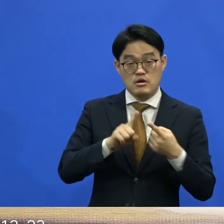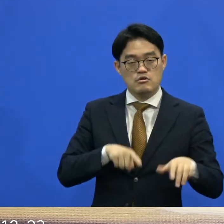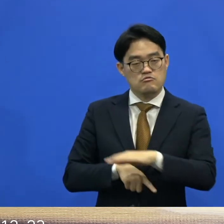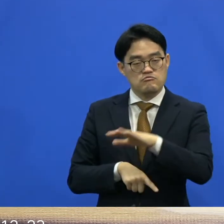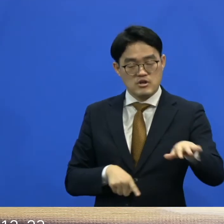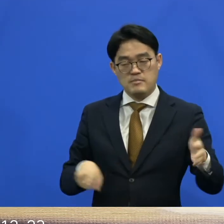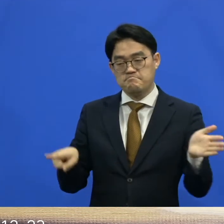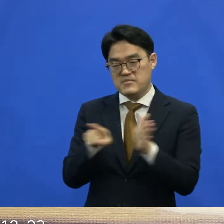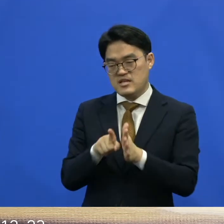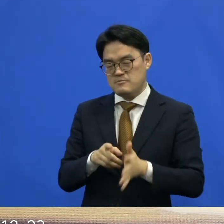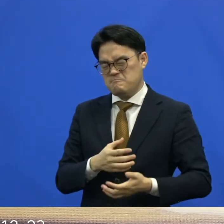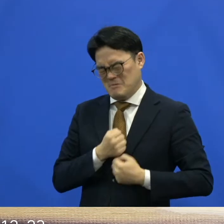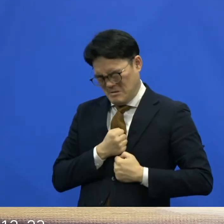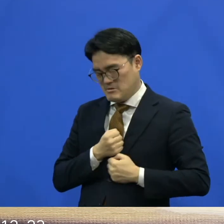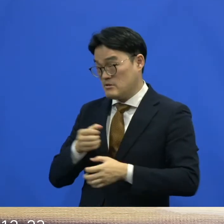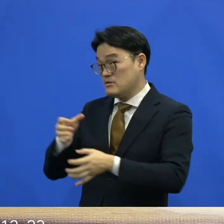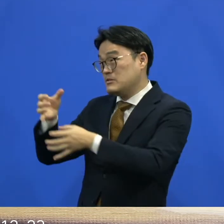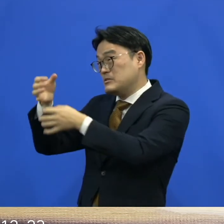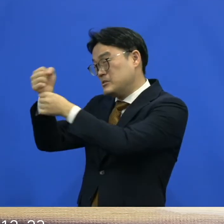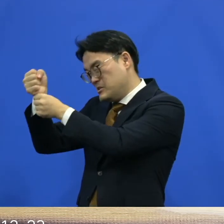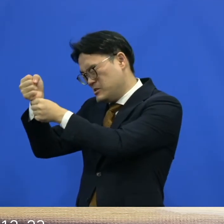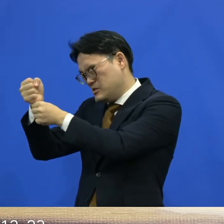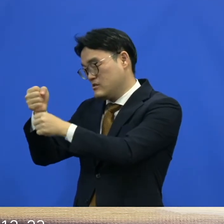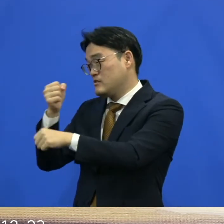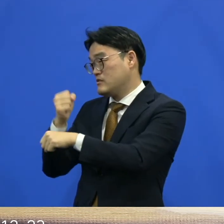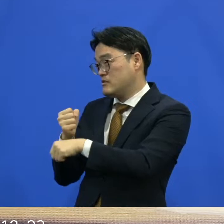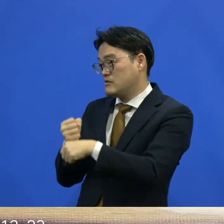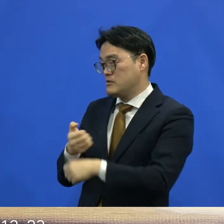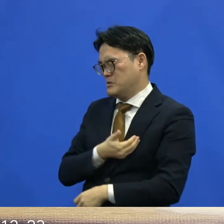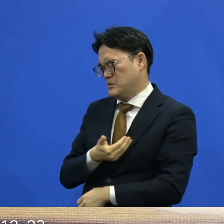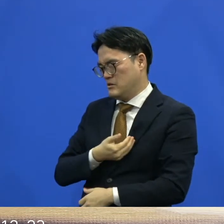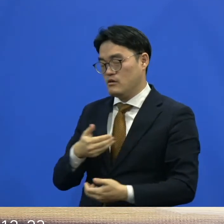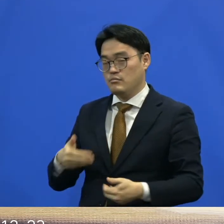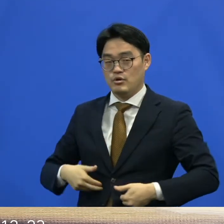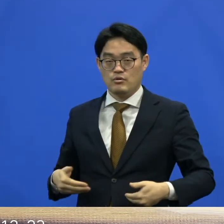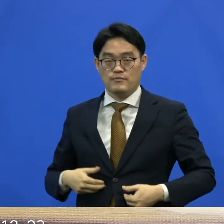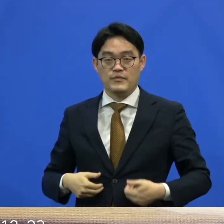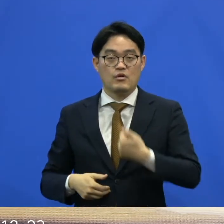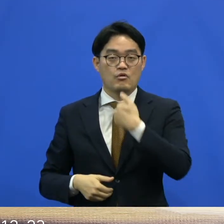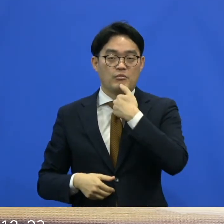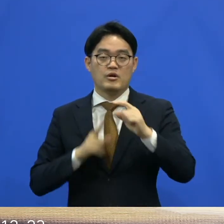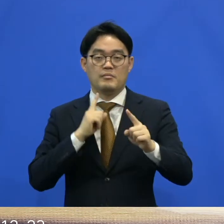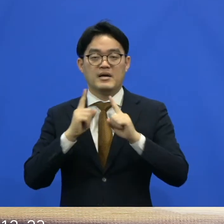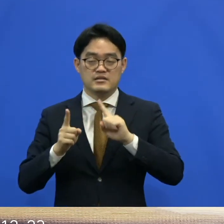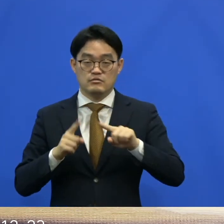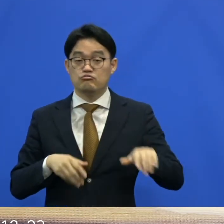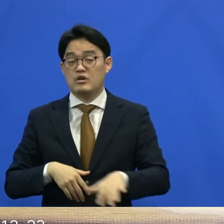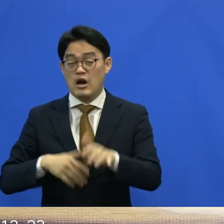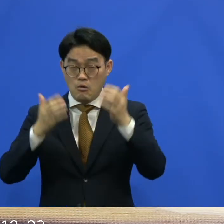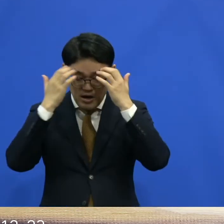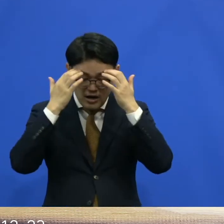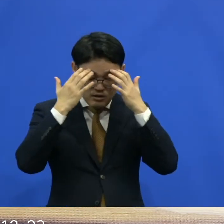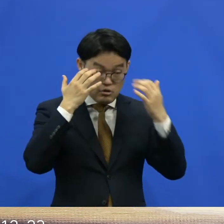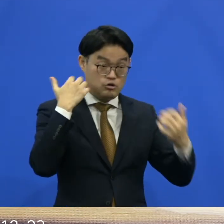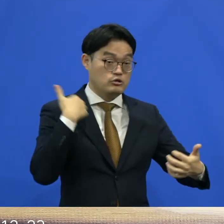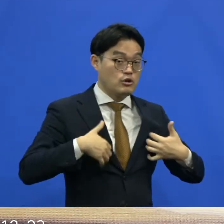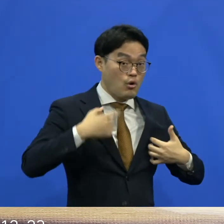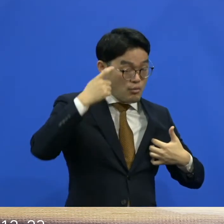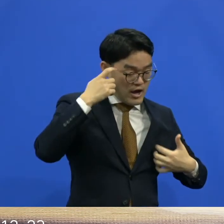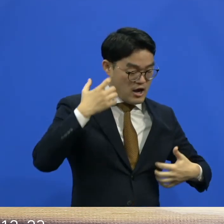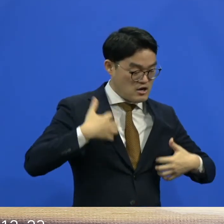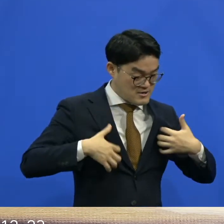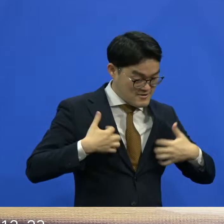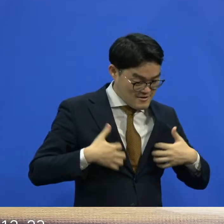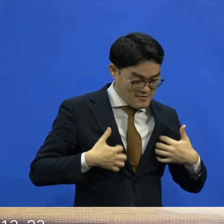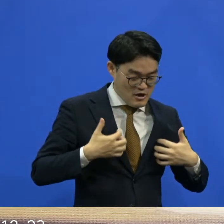3절 5절에 다만 이뿐 아니라 우리가 환난 중에도 즐거워하나니 이는 환난은 인내는 연단은 소망을